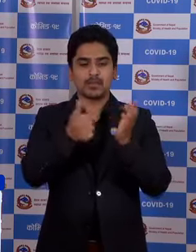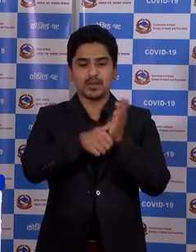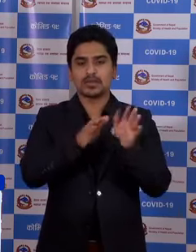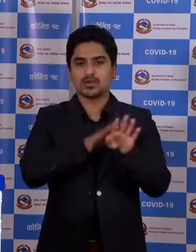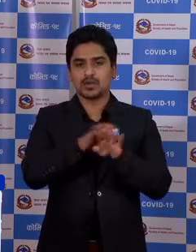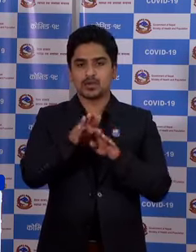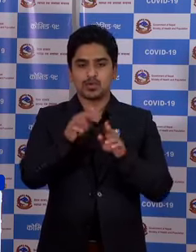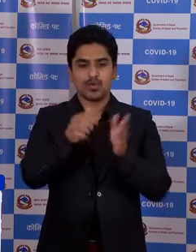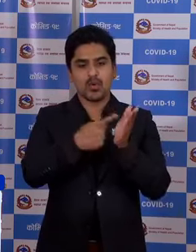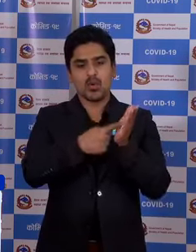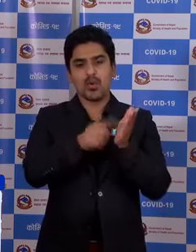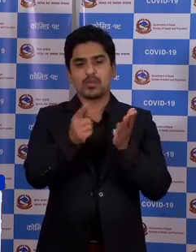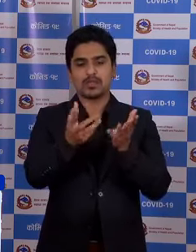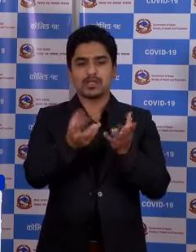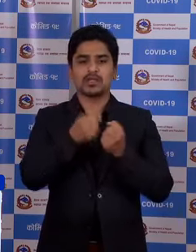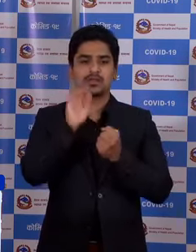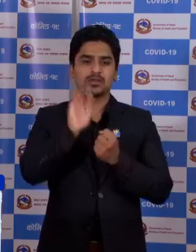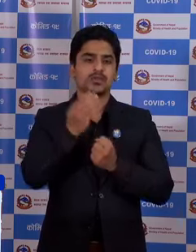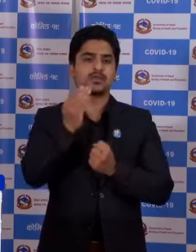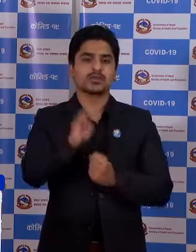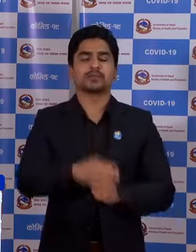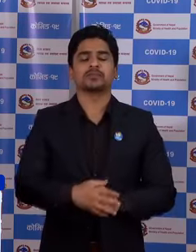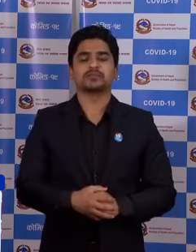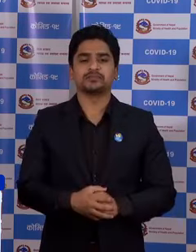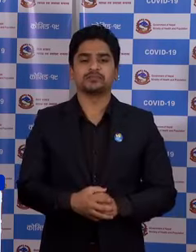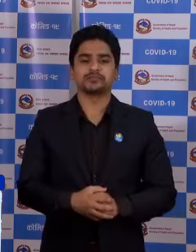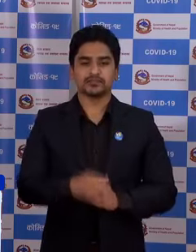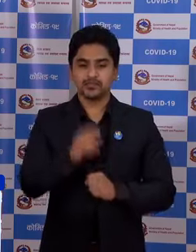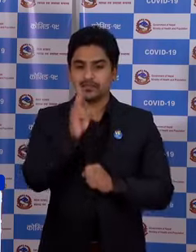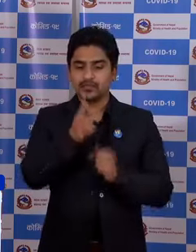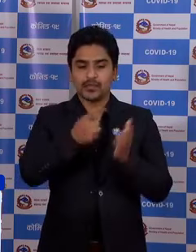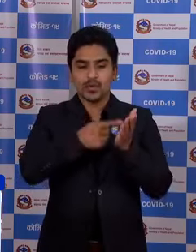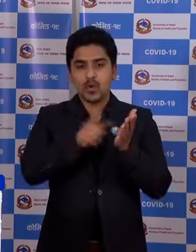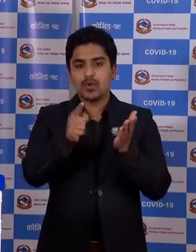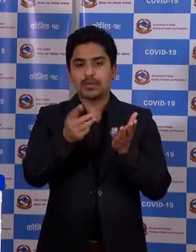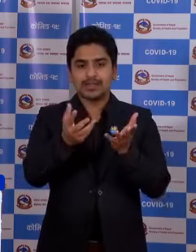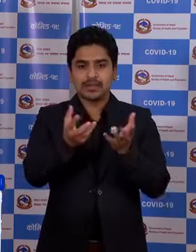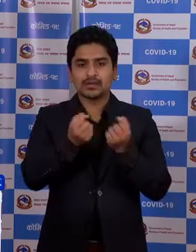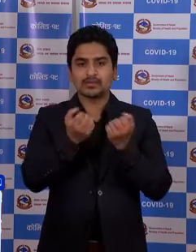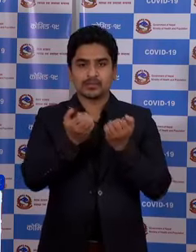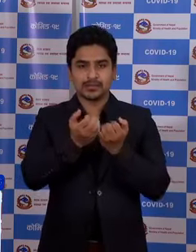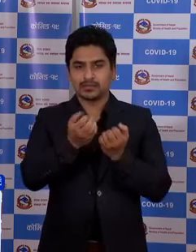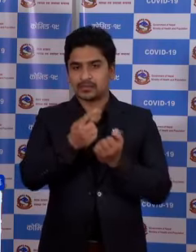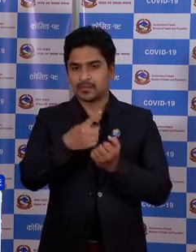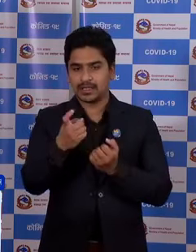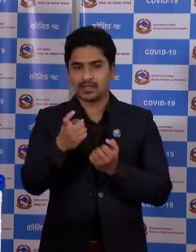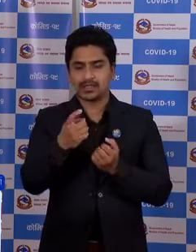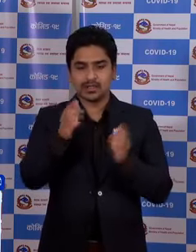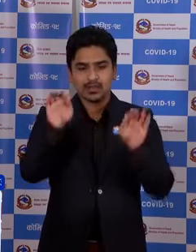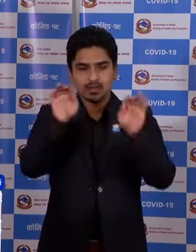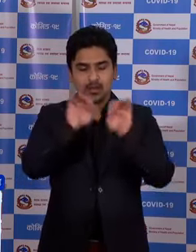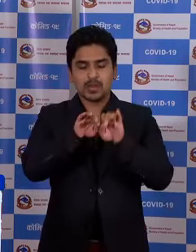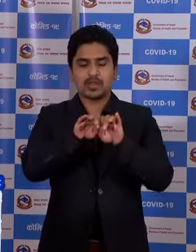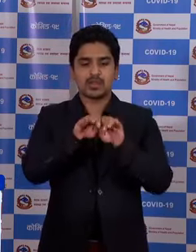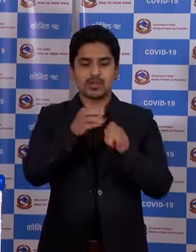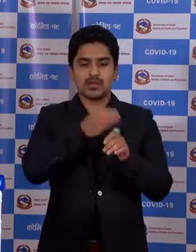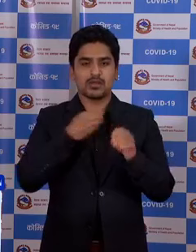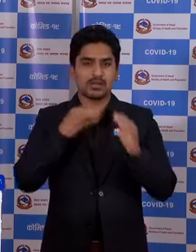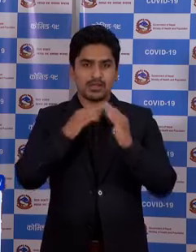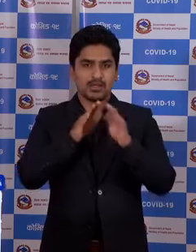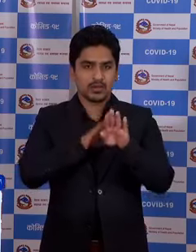परीक्षणहरूको अनुमति लिन सक्नुहुन्छ। सो अनुमति लिनको लागि सम्बन्धित